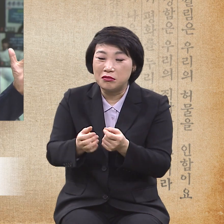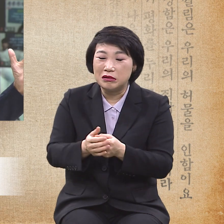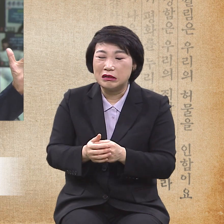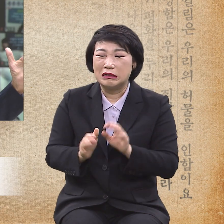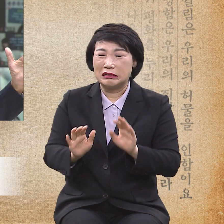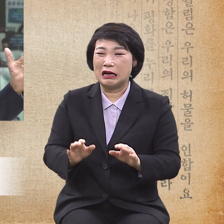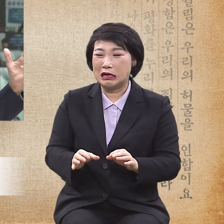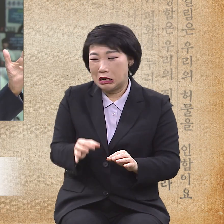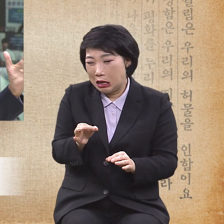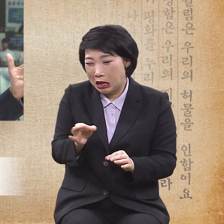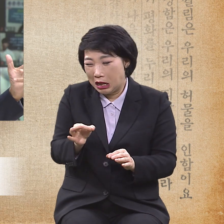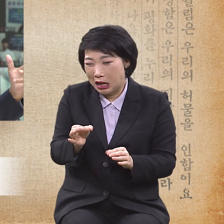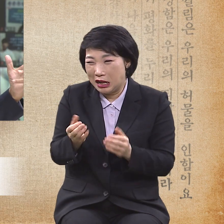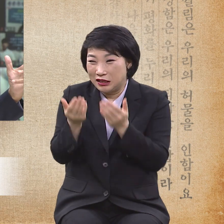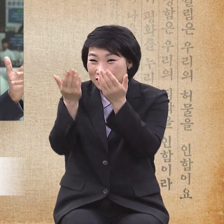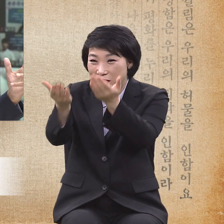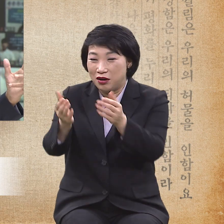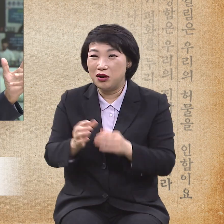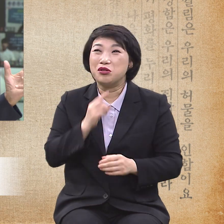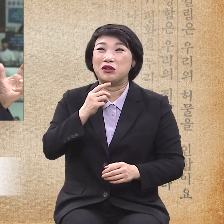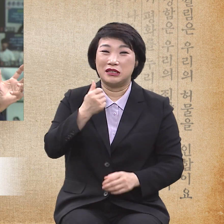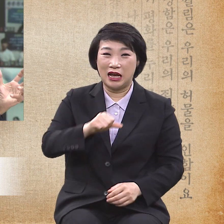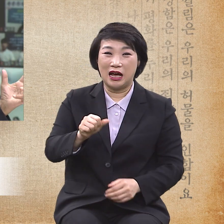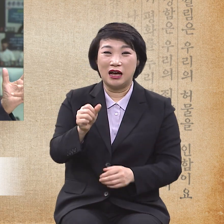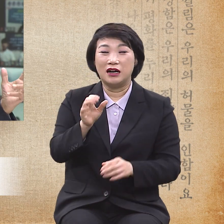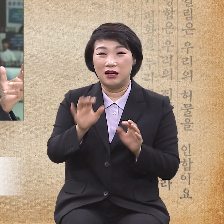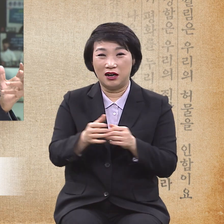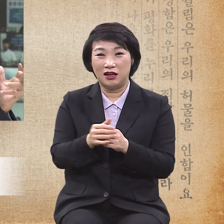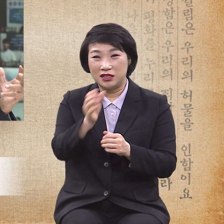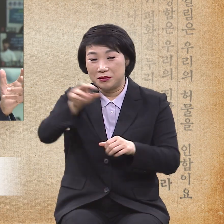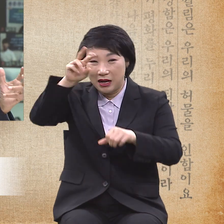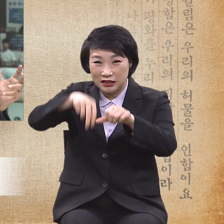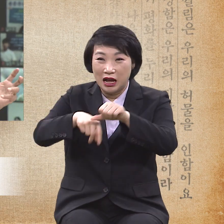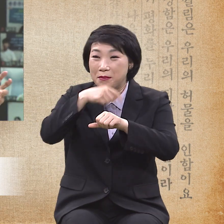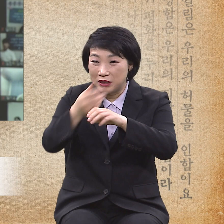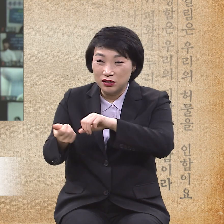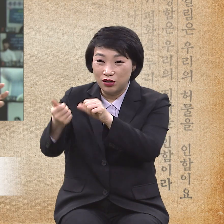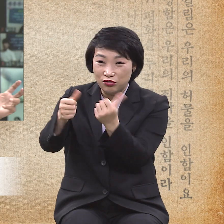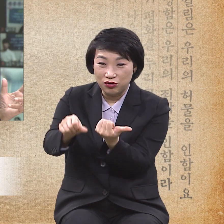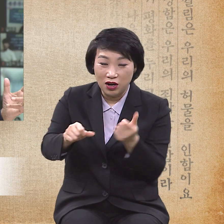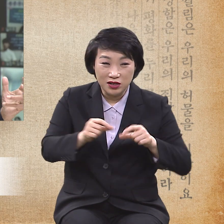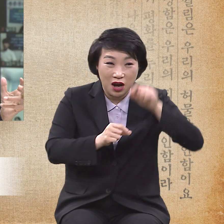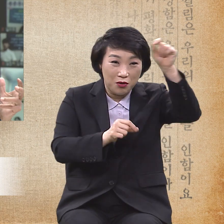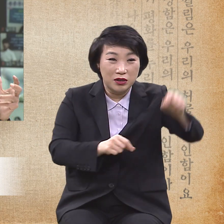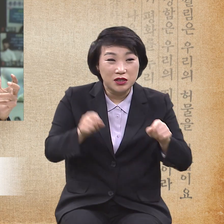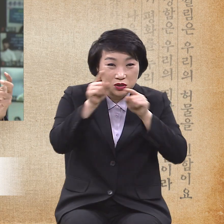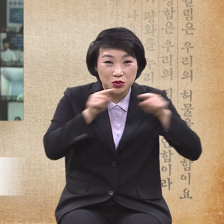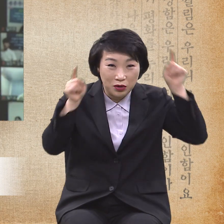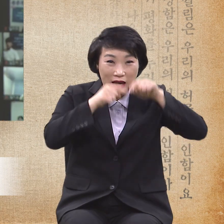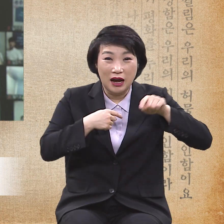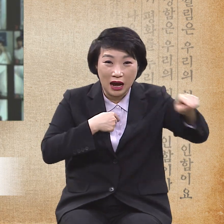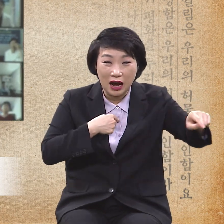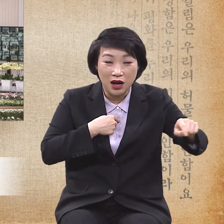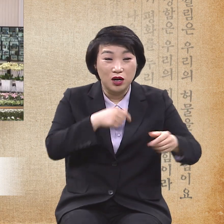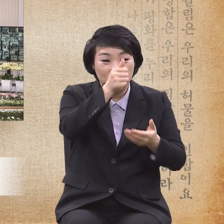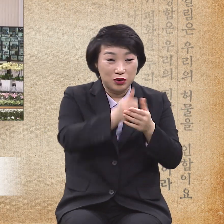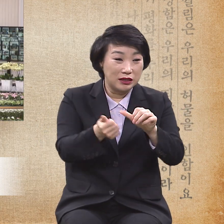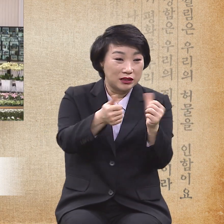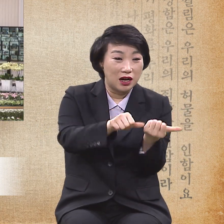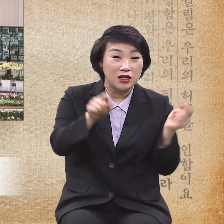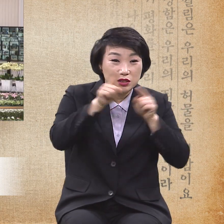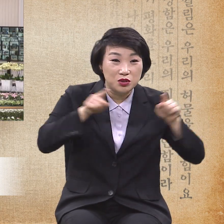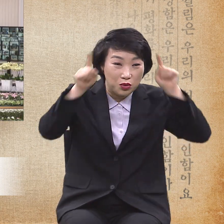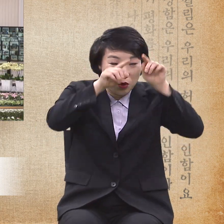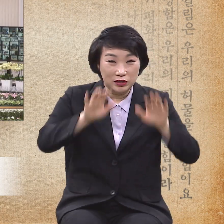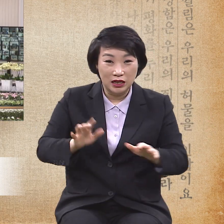독생자가 십자가에서 피 흘려서 영원히 죽어 지옥 갈 죄와 사망과 지옥에서 예수 죽음으로